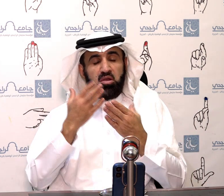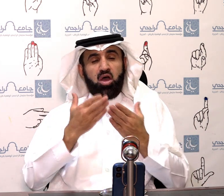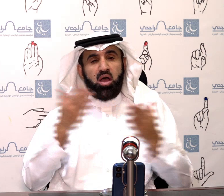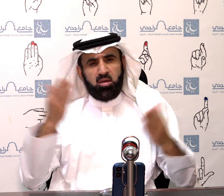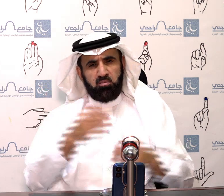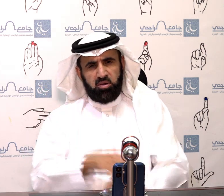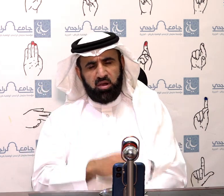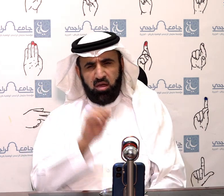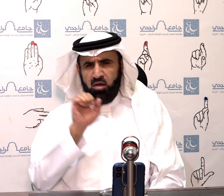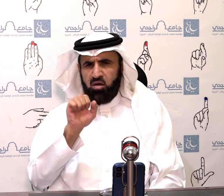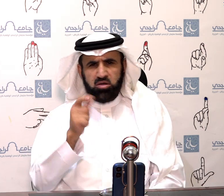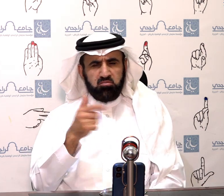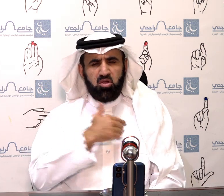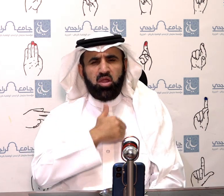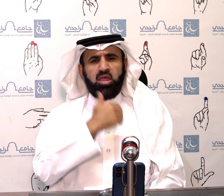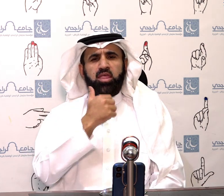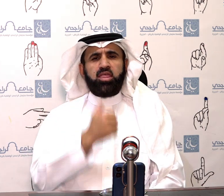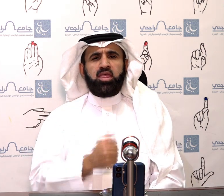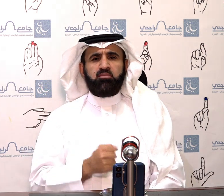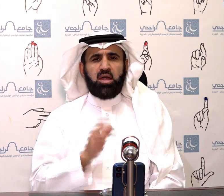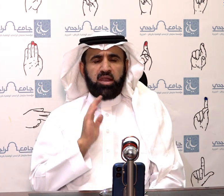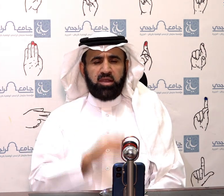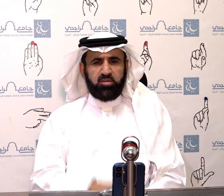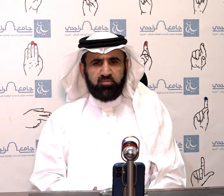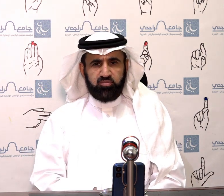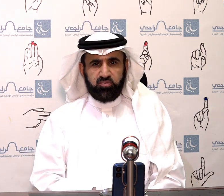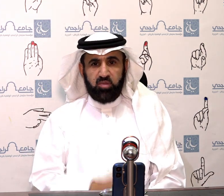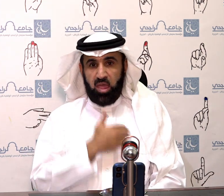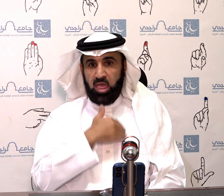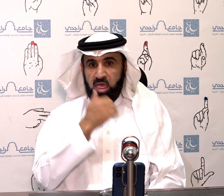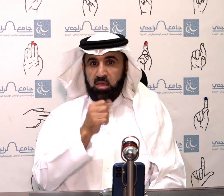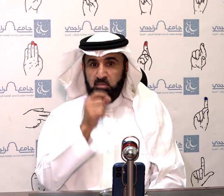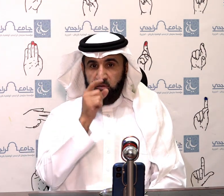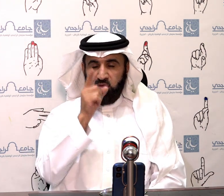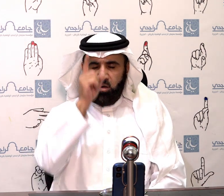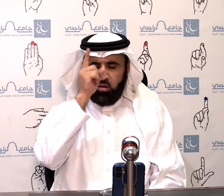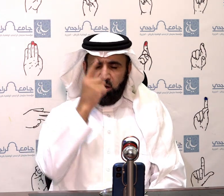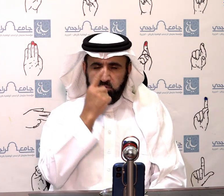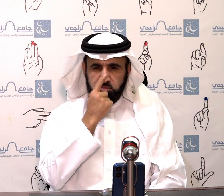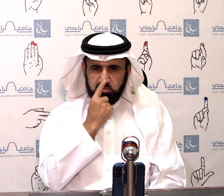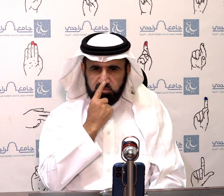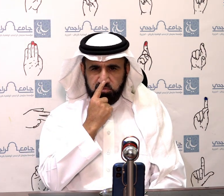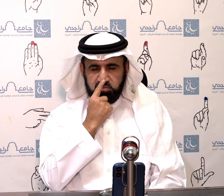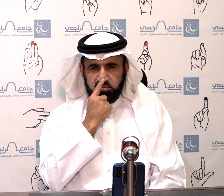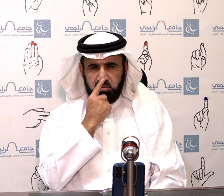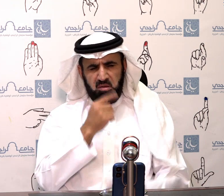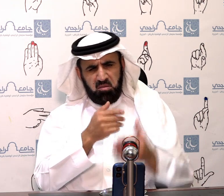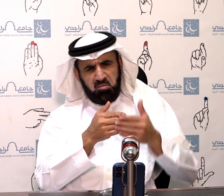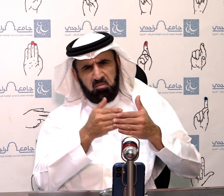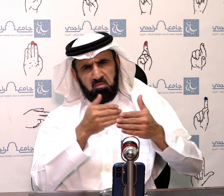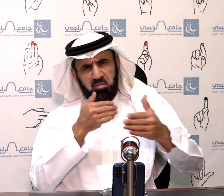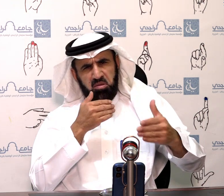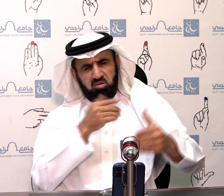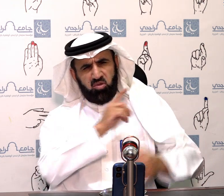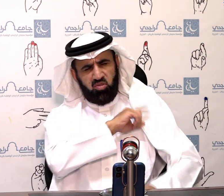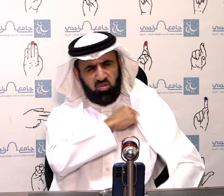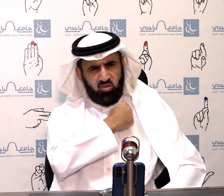أعدت للمتقين. فالمتقون هم الملتزمون بطاعته، البعيدون عن معصيته.